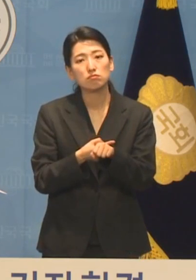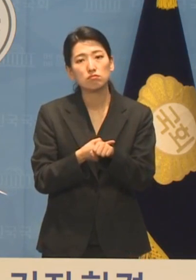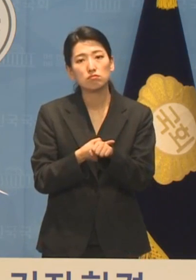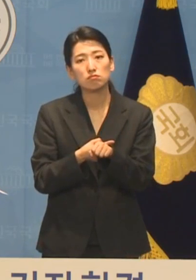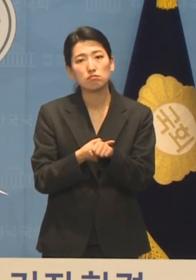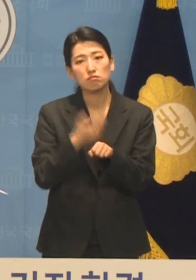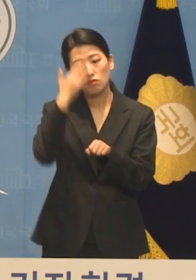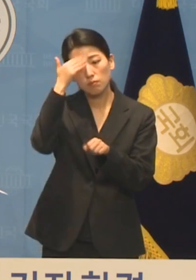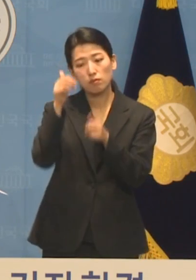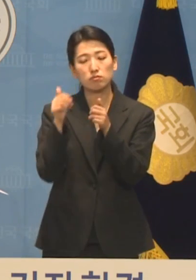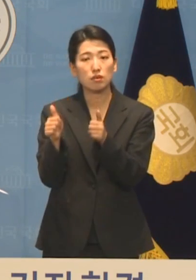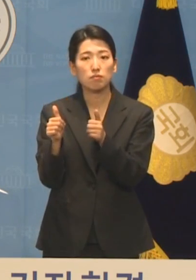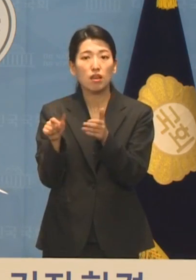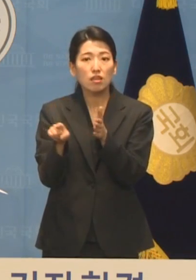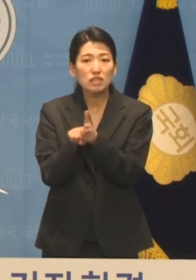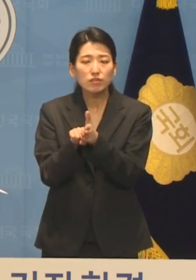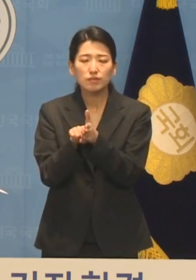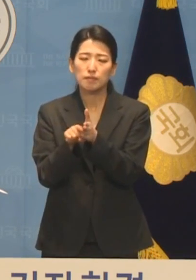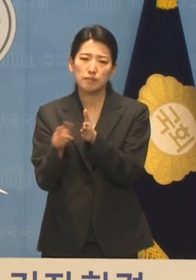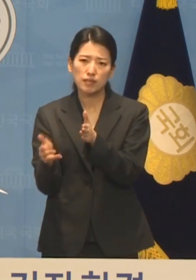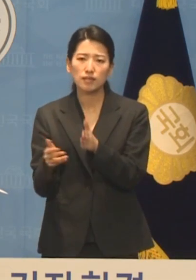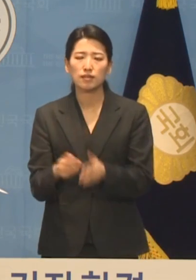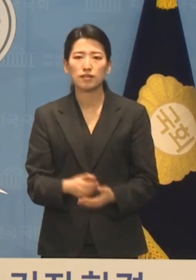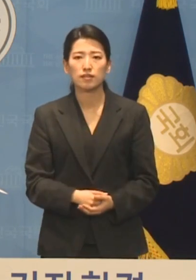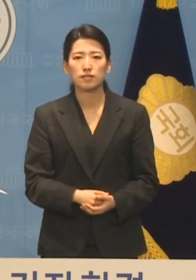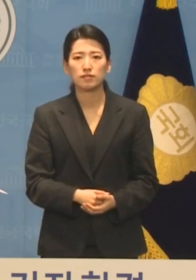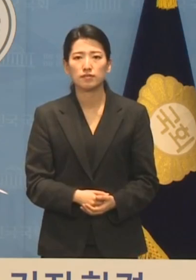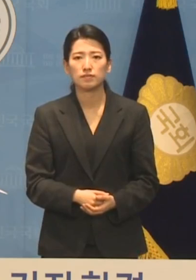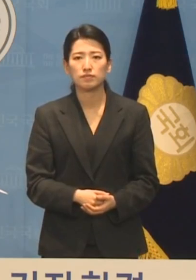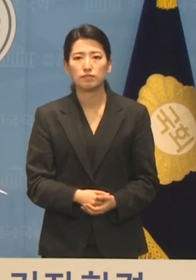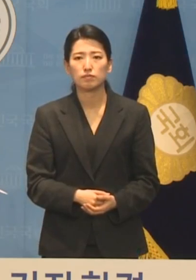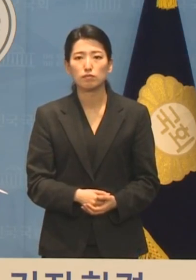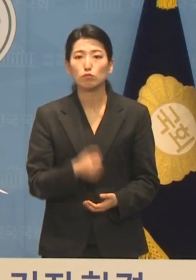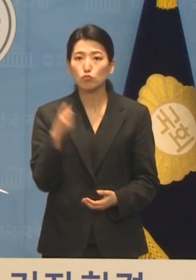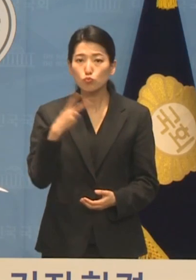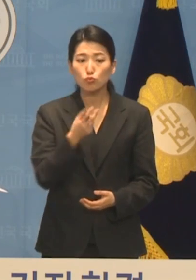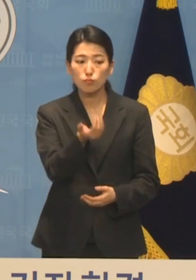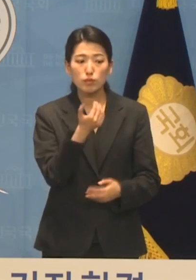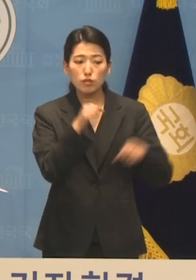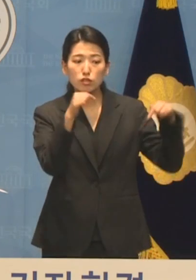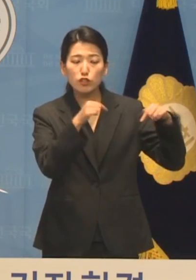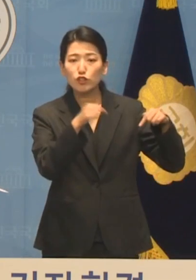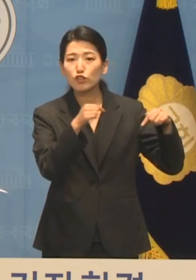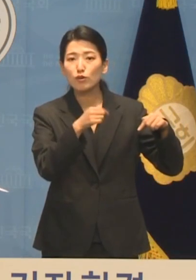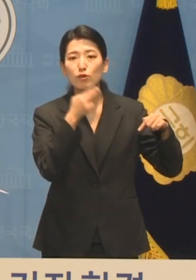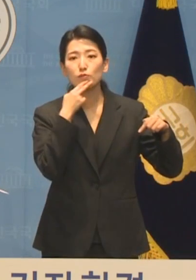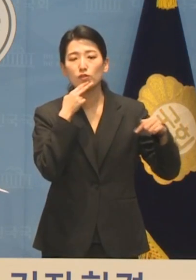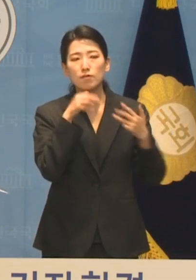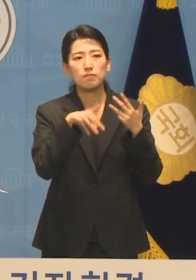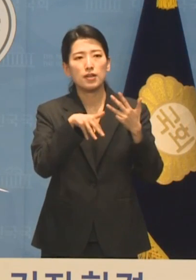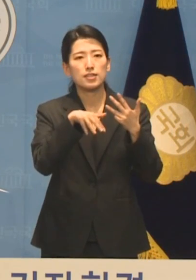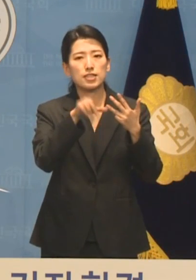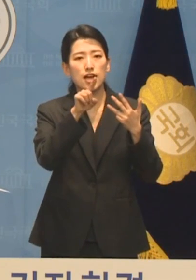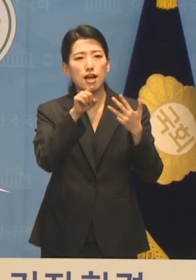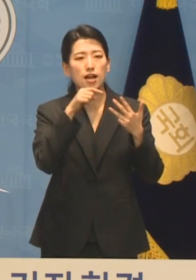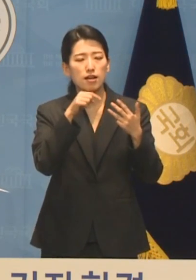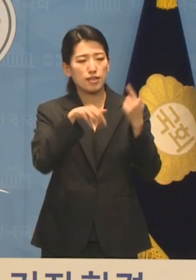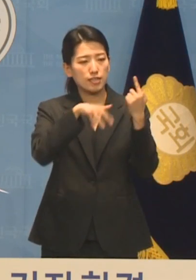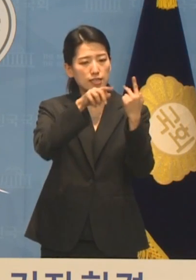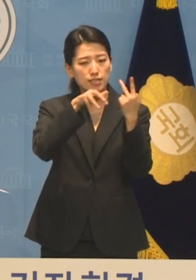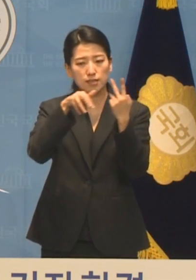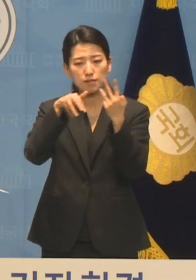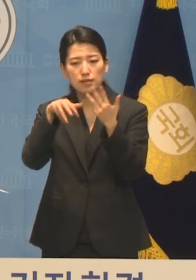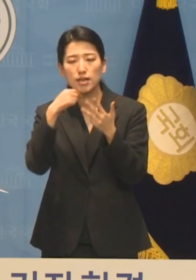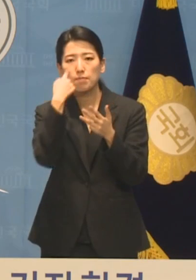것입니다. 또한 헌재는 피소추인 측과 아무런 협의 없이 8차 변론기일까지 지정했습니다. 사실 이